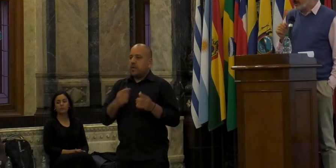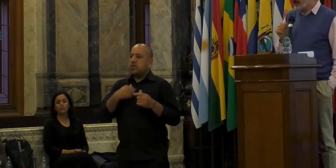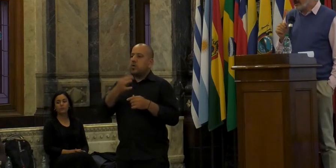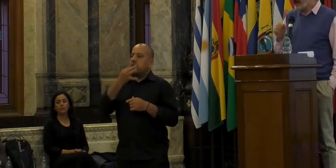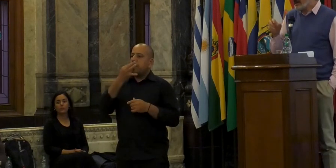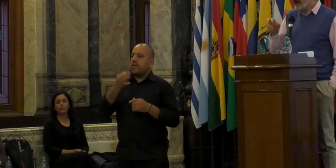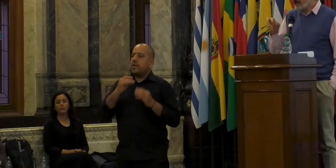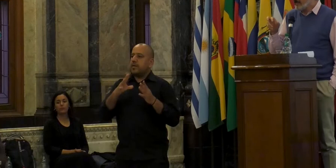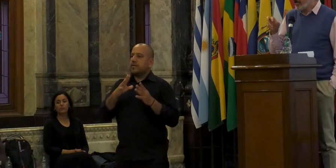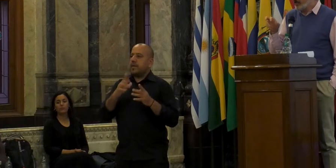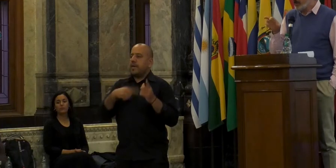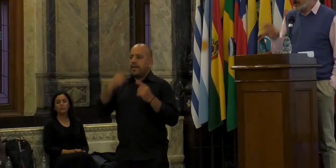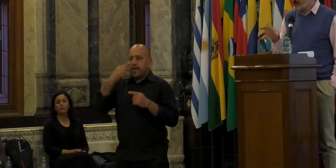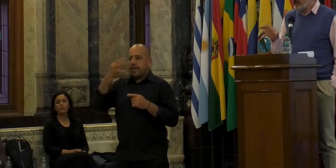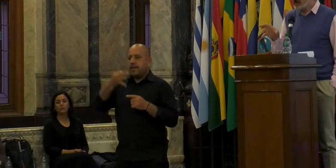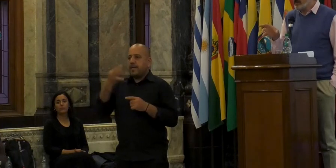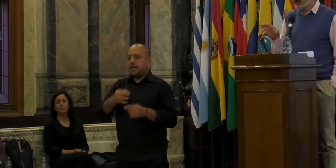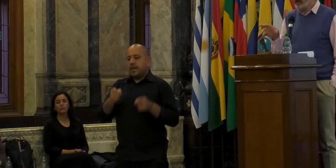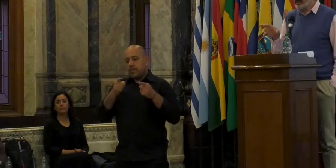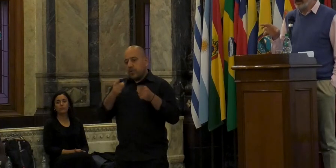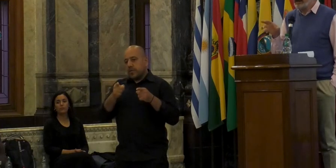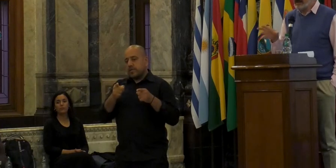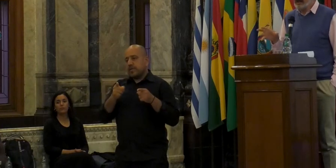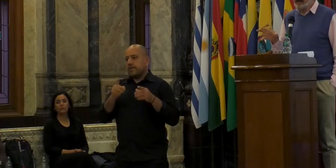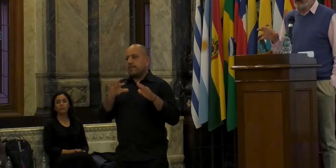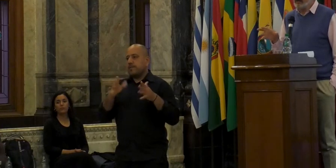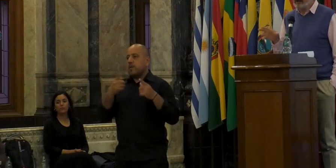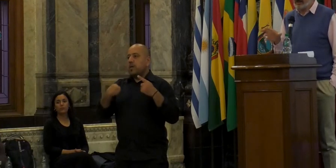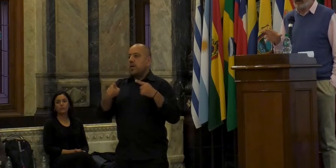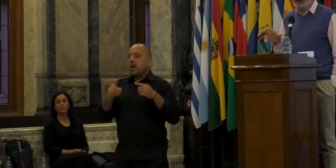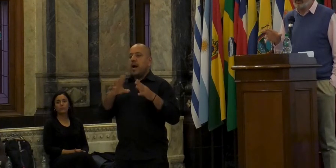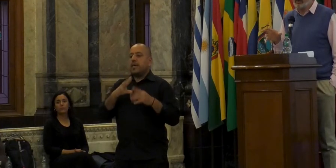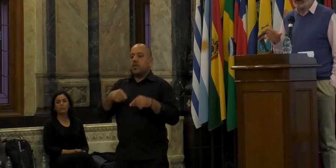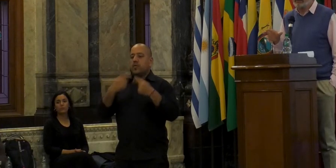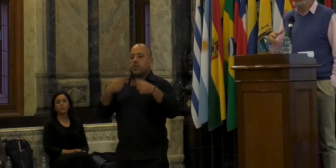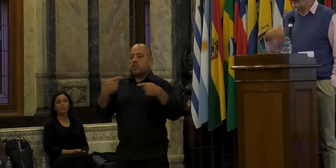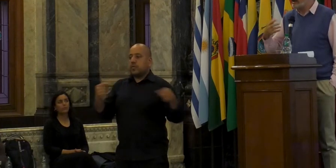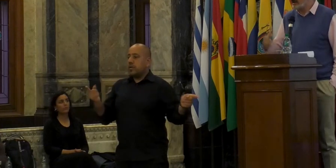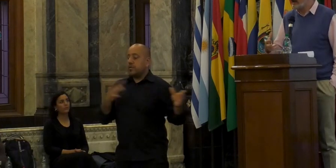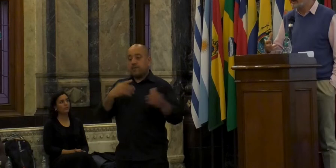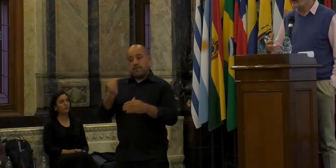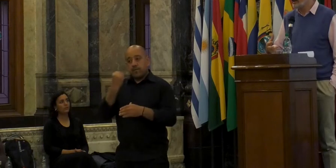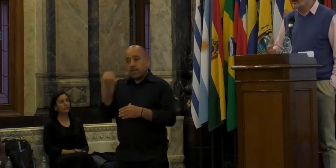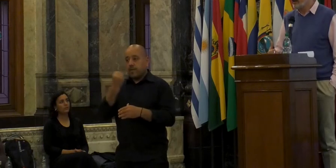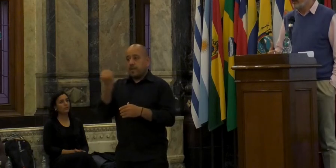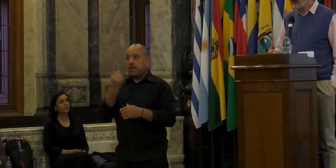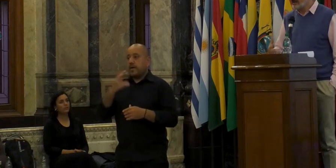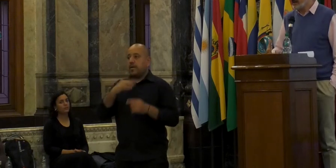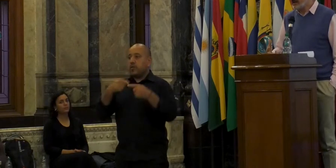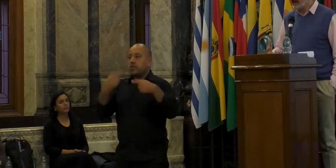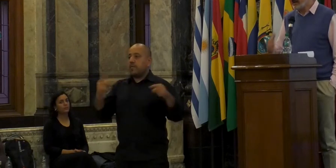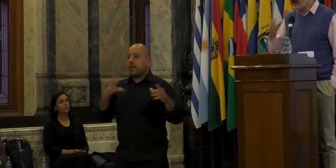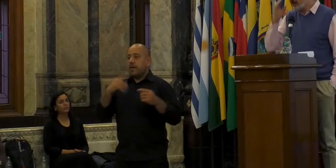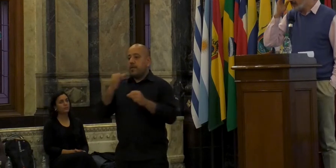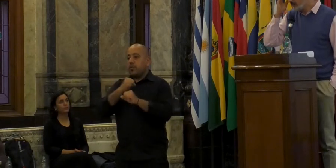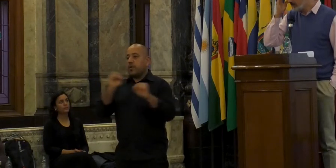comentando que, en realidad, por ese espacio así generado pasan ahora mismo cosas fundamentales para